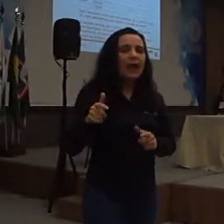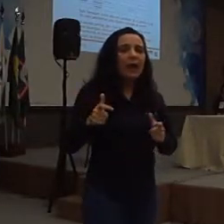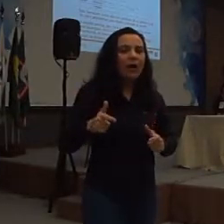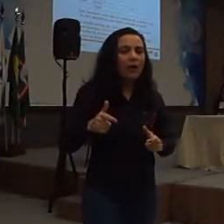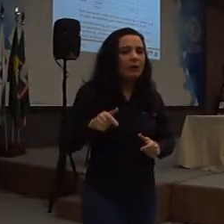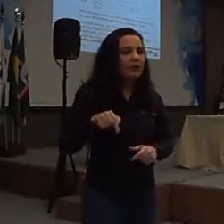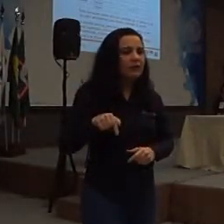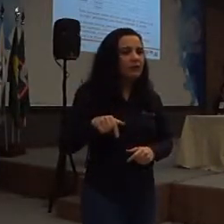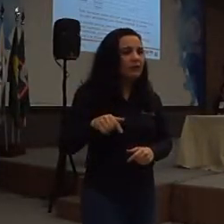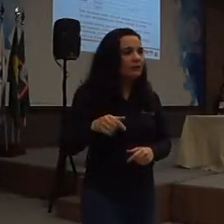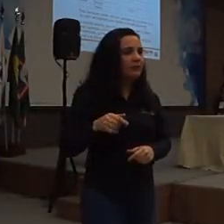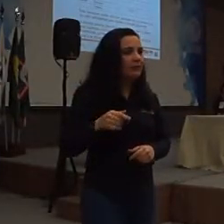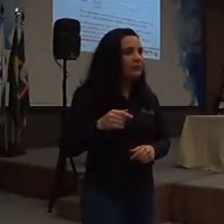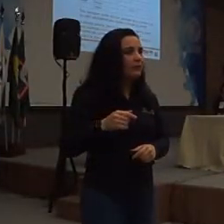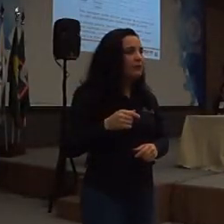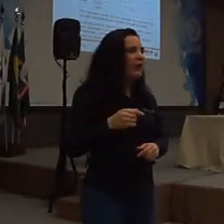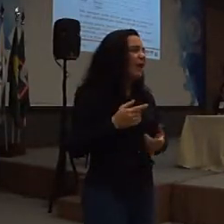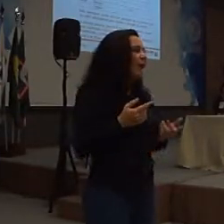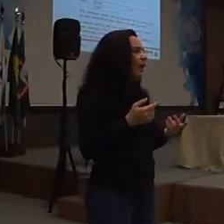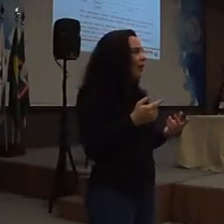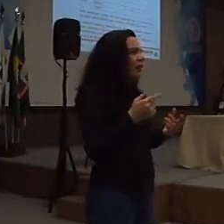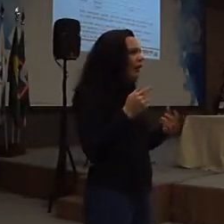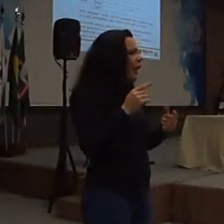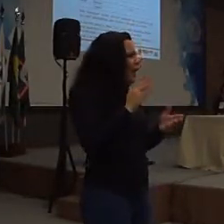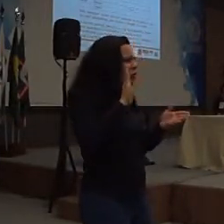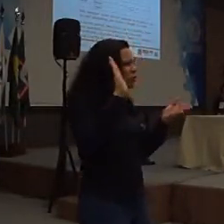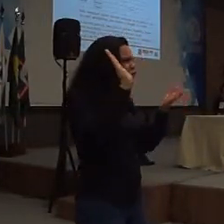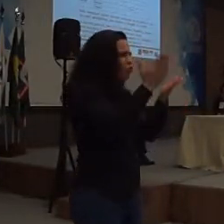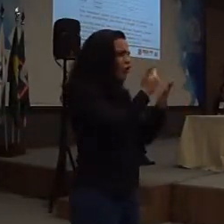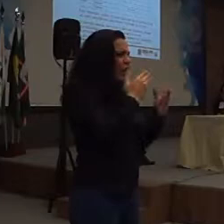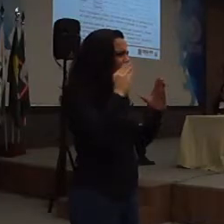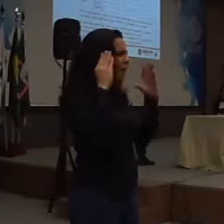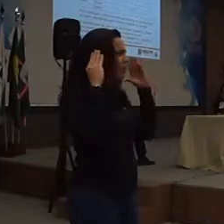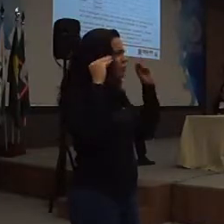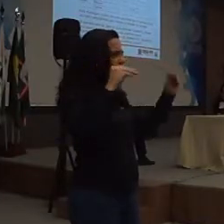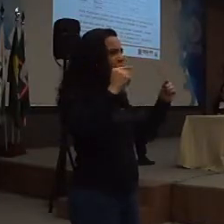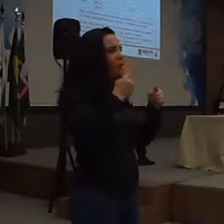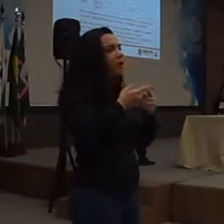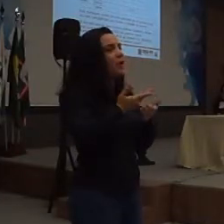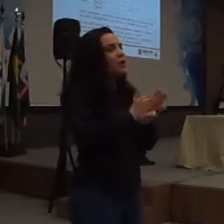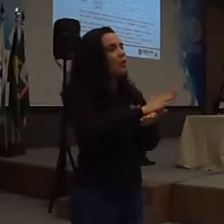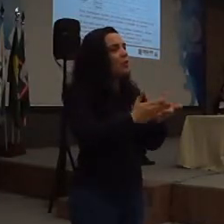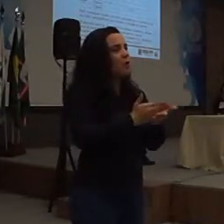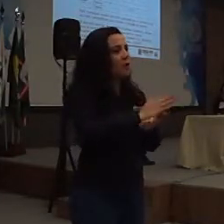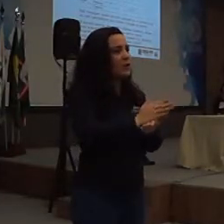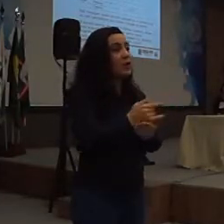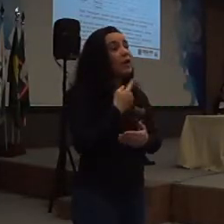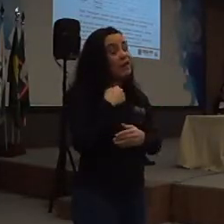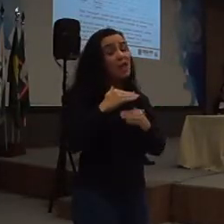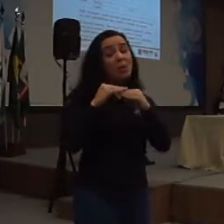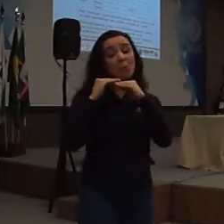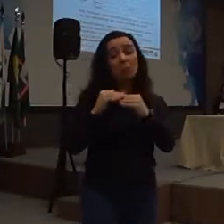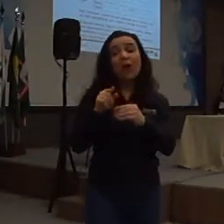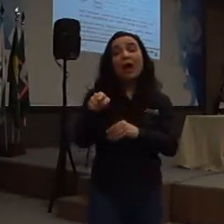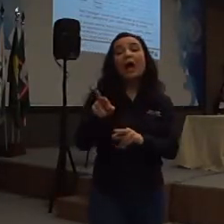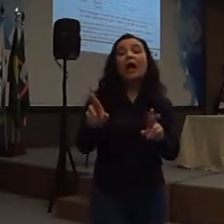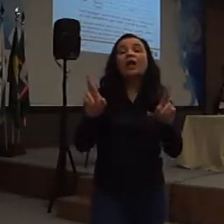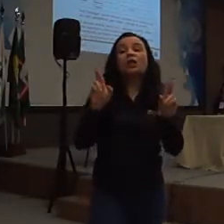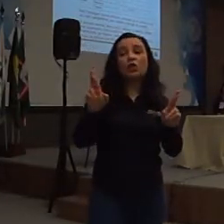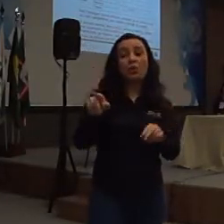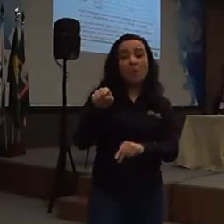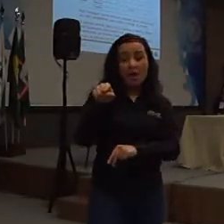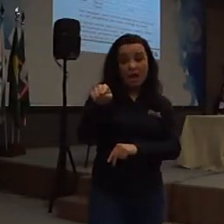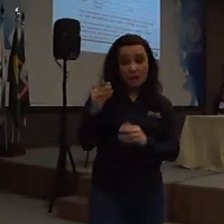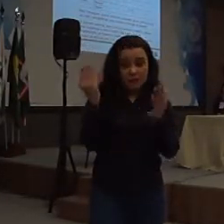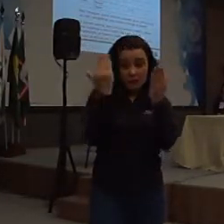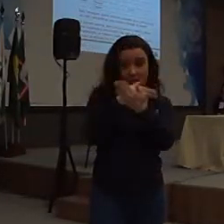fica na segurança, foi, ai, muita gente reclama que é muito incômodo. É legal, tomara que você nunca seja surdo, amigo. Nem as pessoas